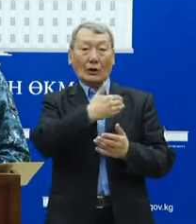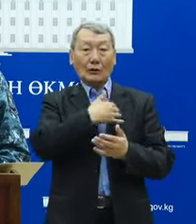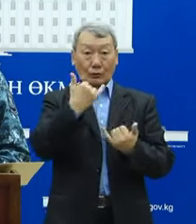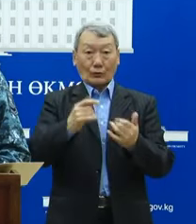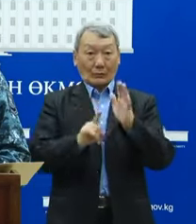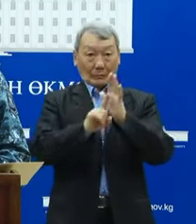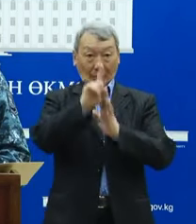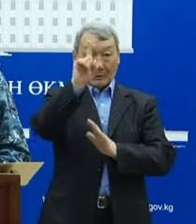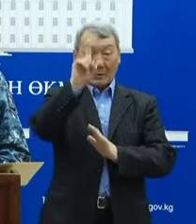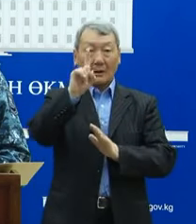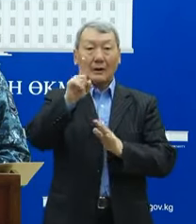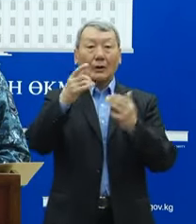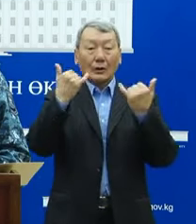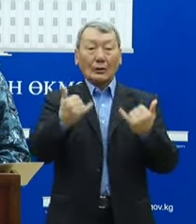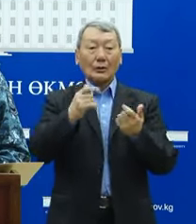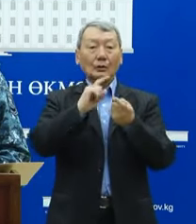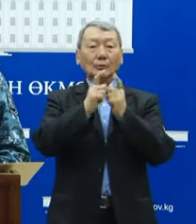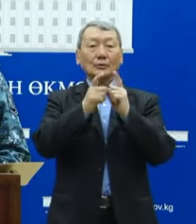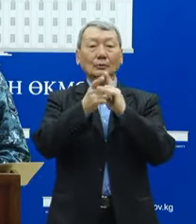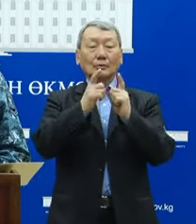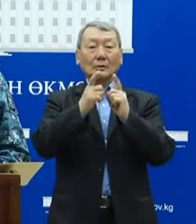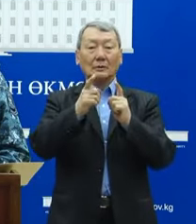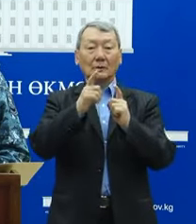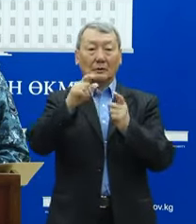коеюн, бүгүндөн баштап биздин сурдо тилмеч